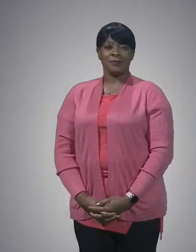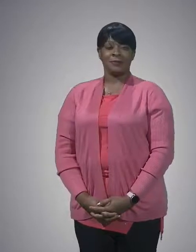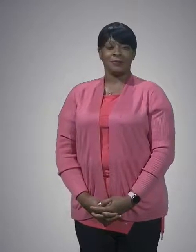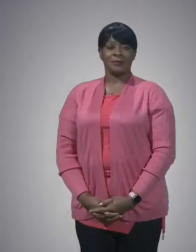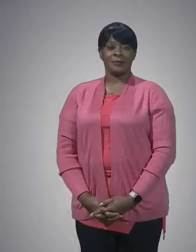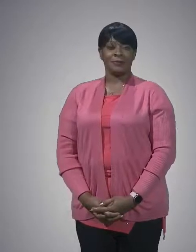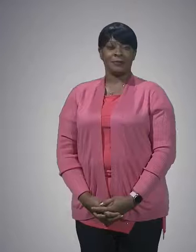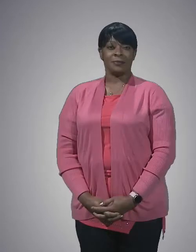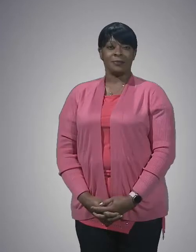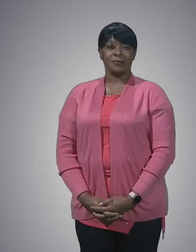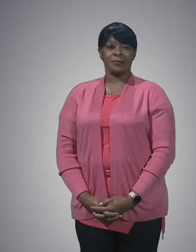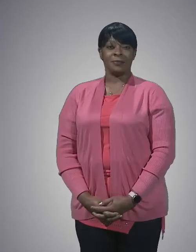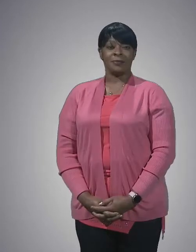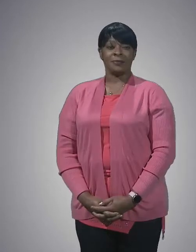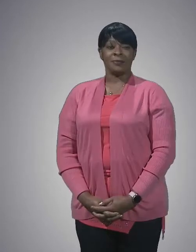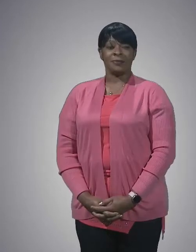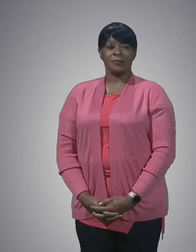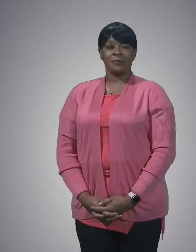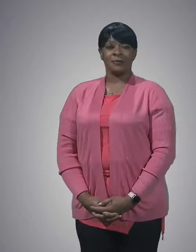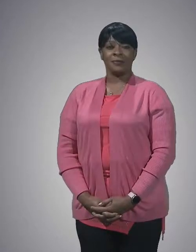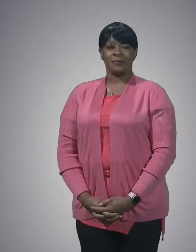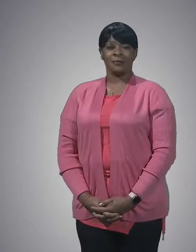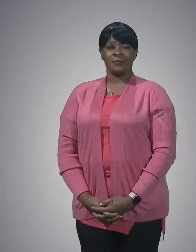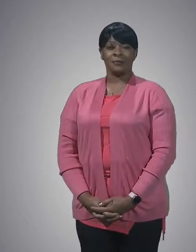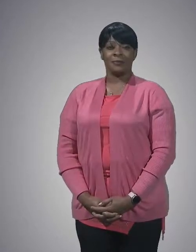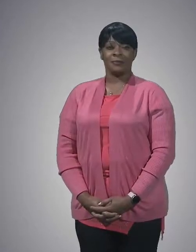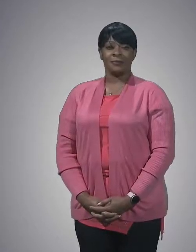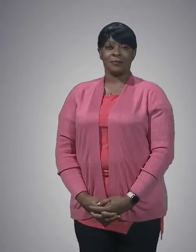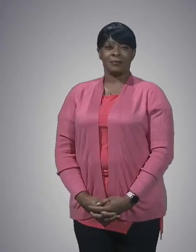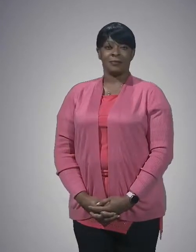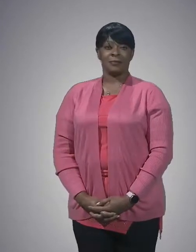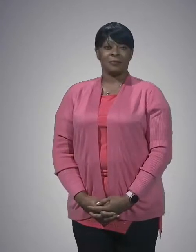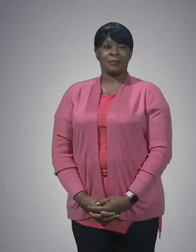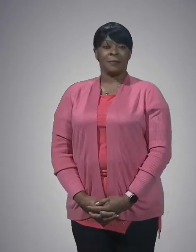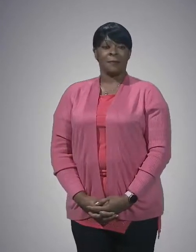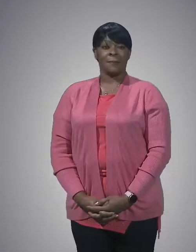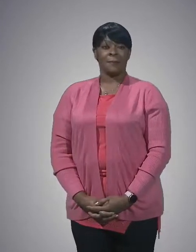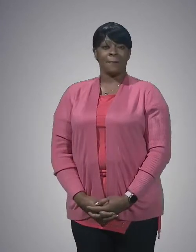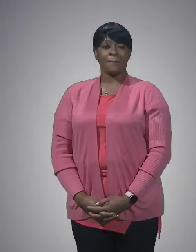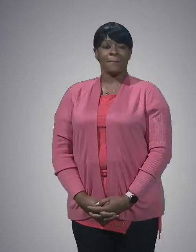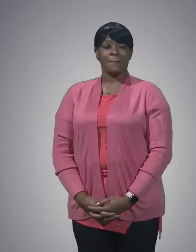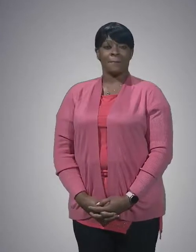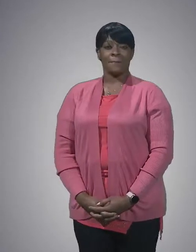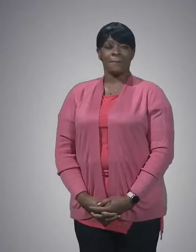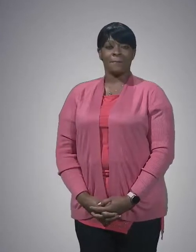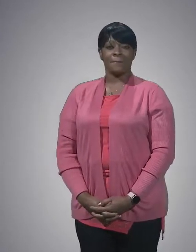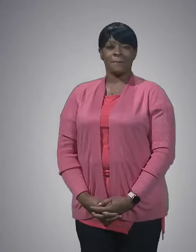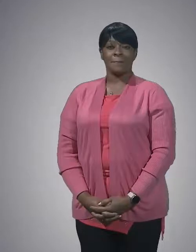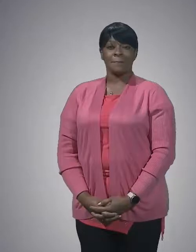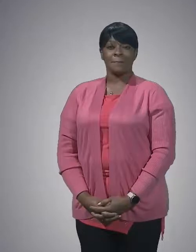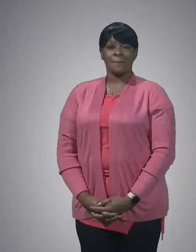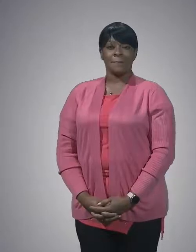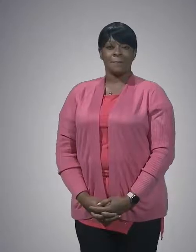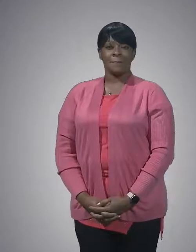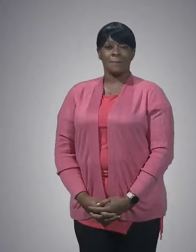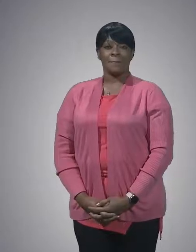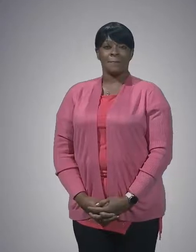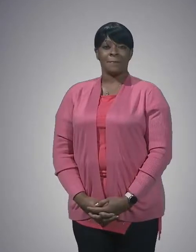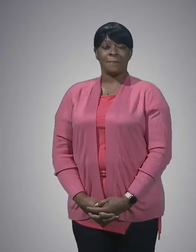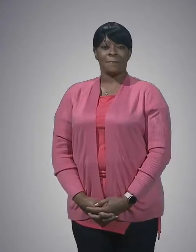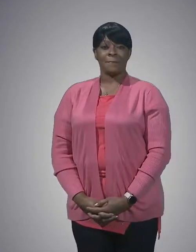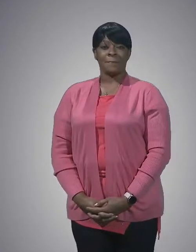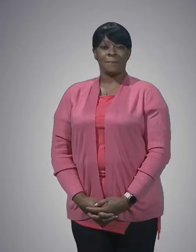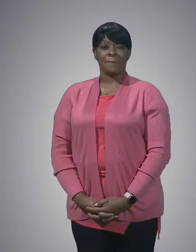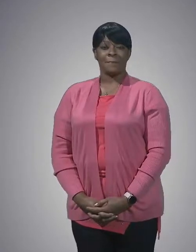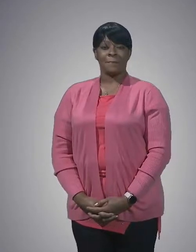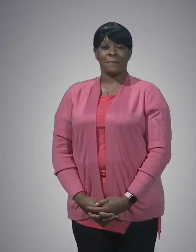disminuir los contagios y evitar la muerte de muchas personas. Al personal médico en